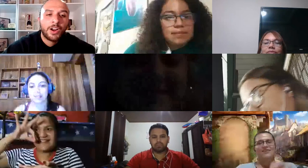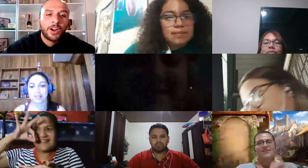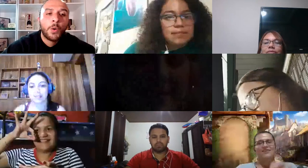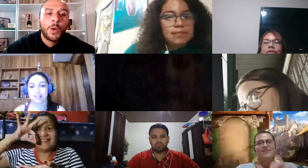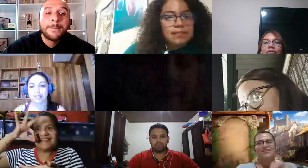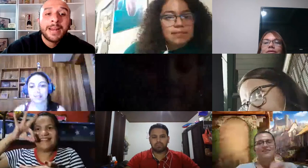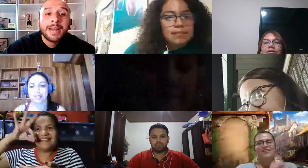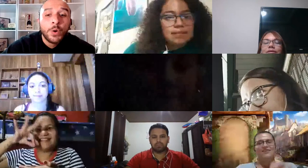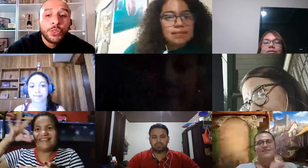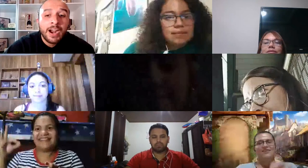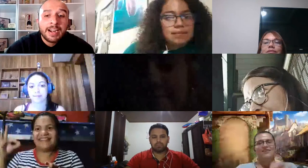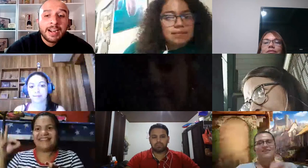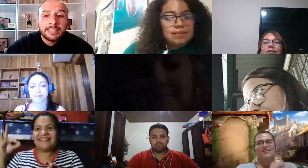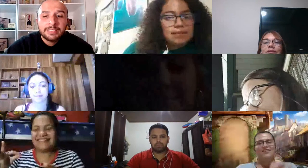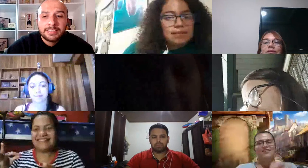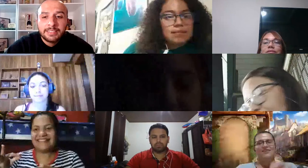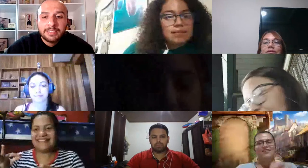Ahora voy a preguntarles